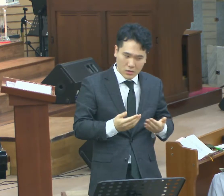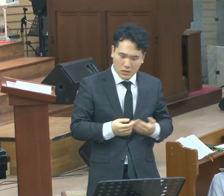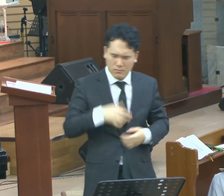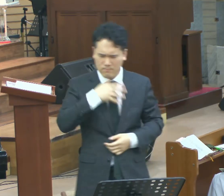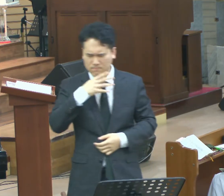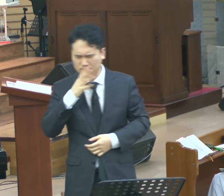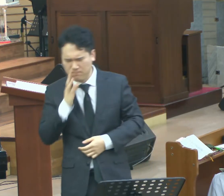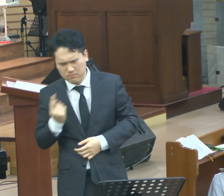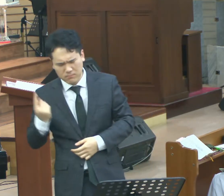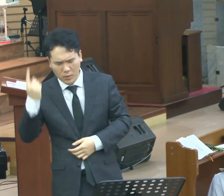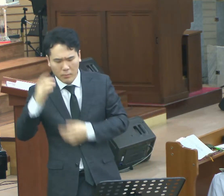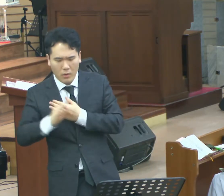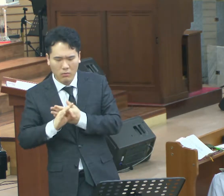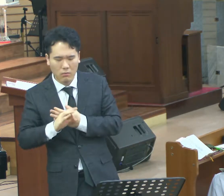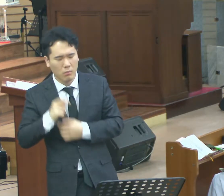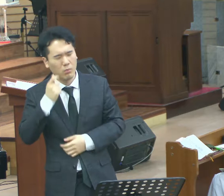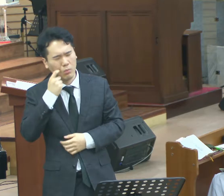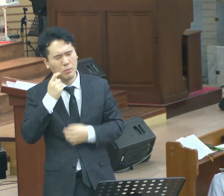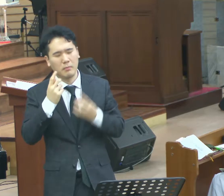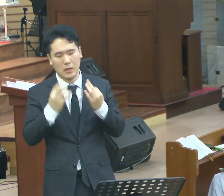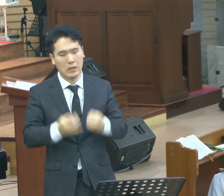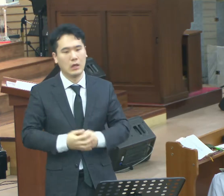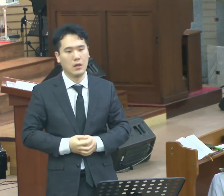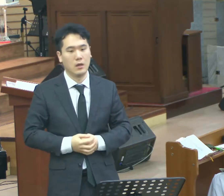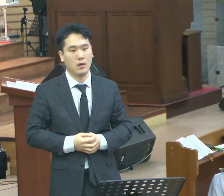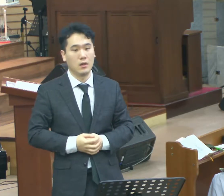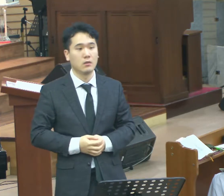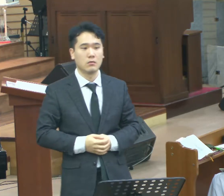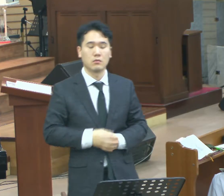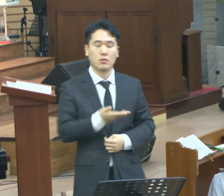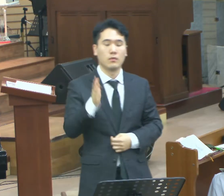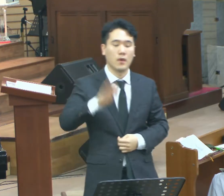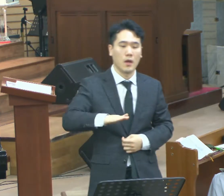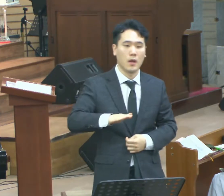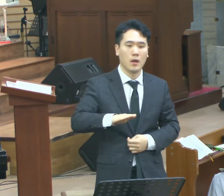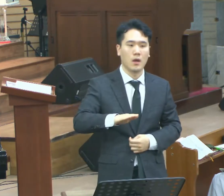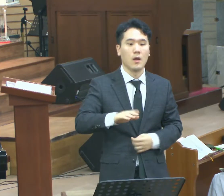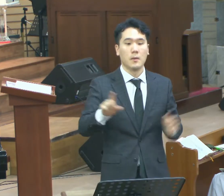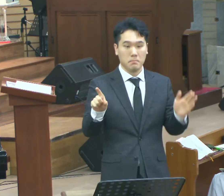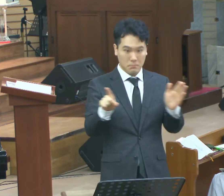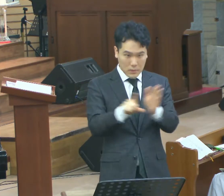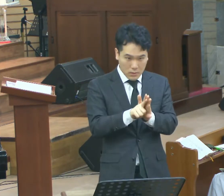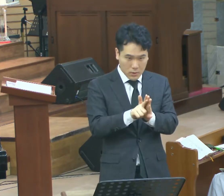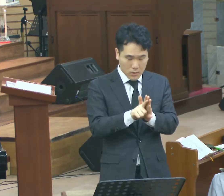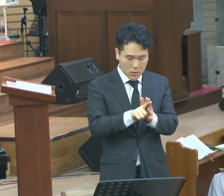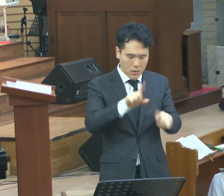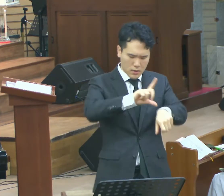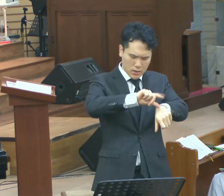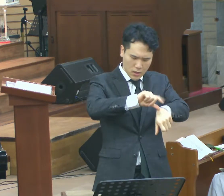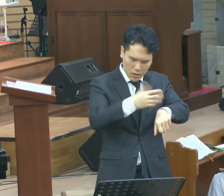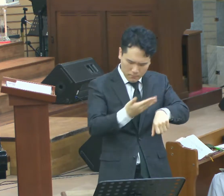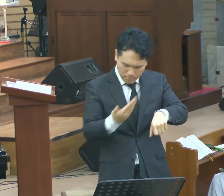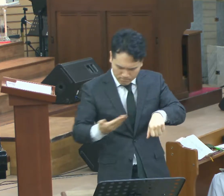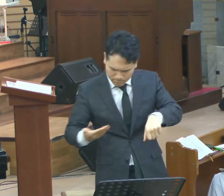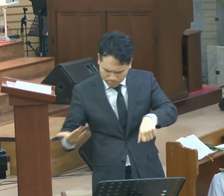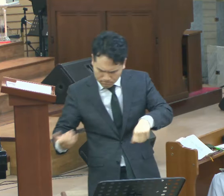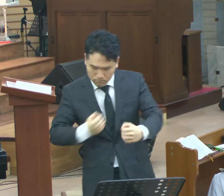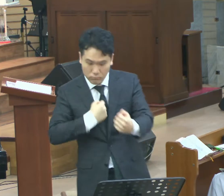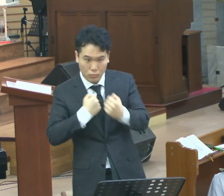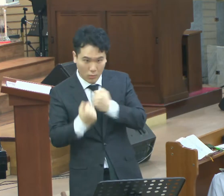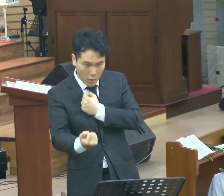믿음은요 세월이 흘러도 해석을 바꾸지 않는 거예요. 그 말을 그대로 하면 믿음이 있는